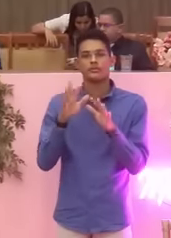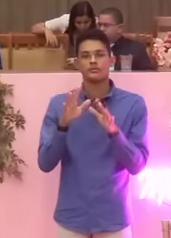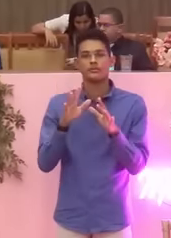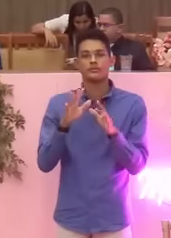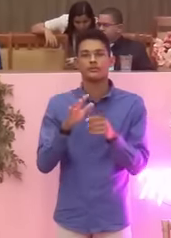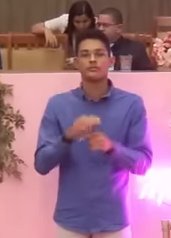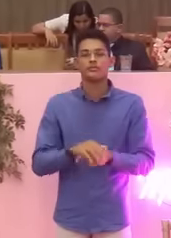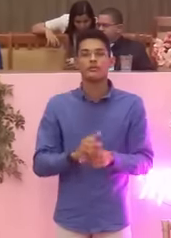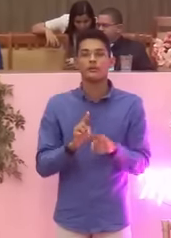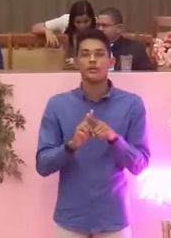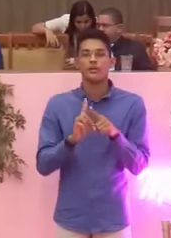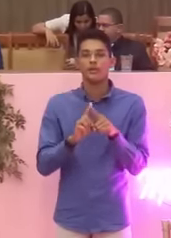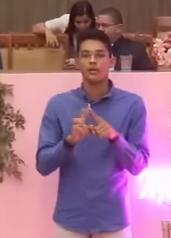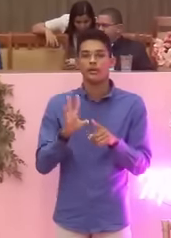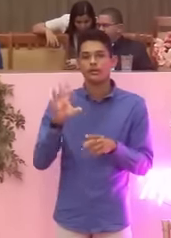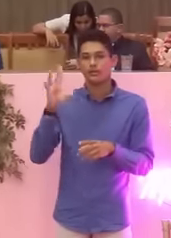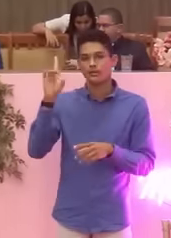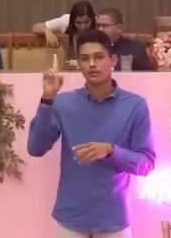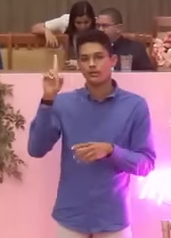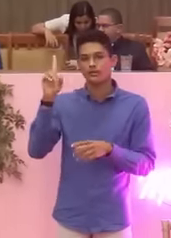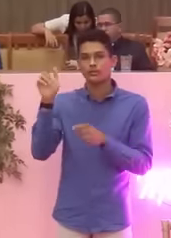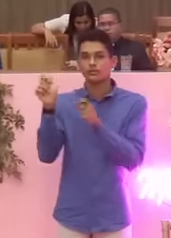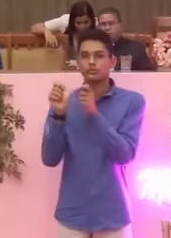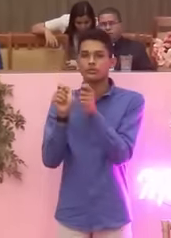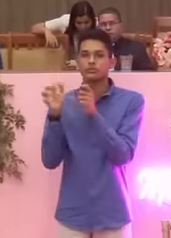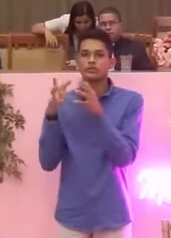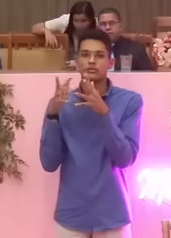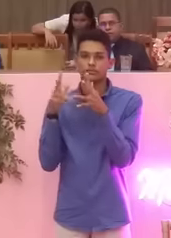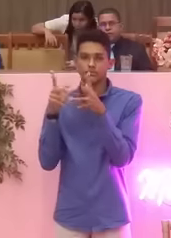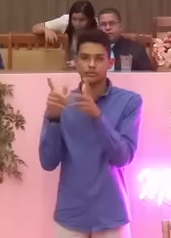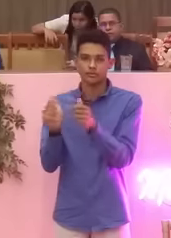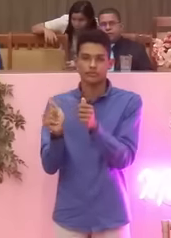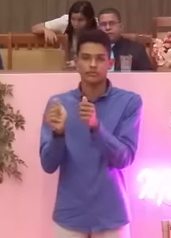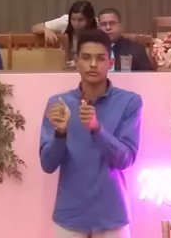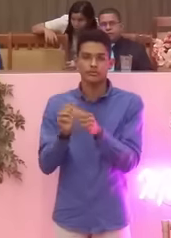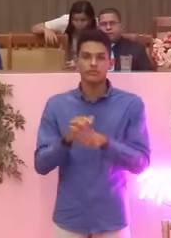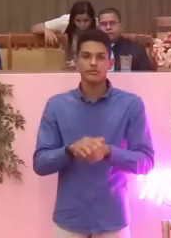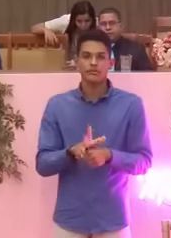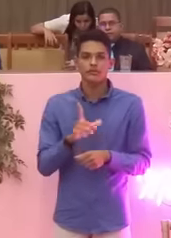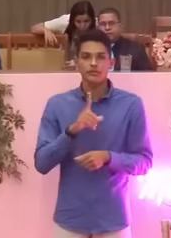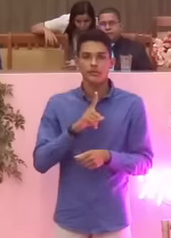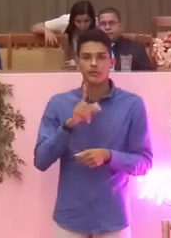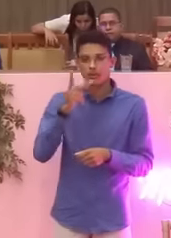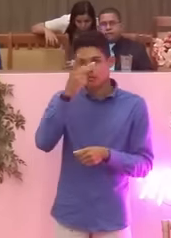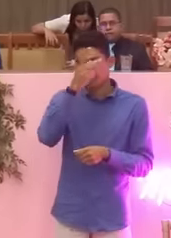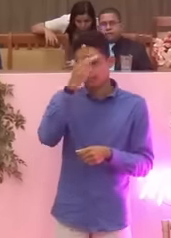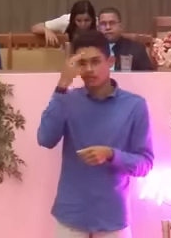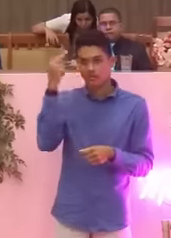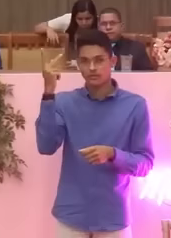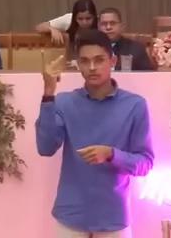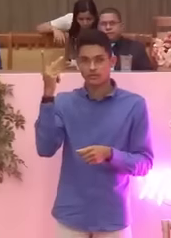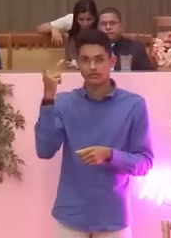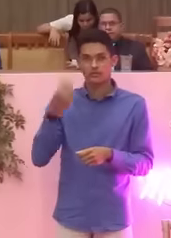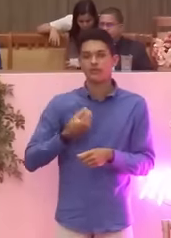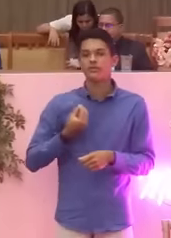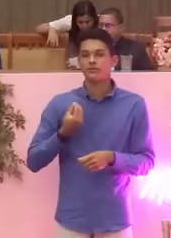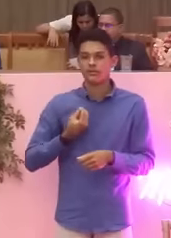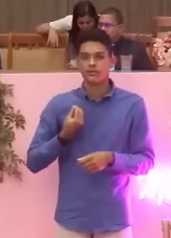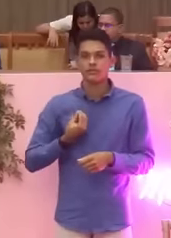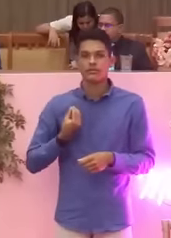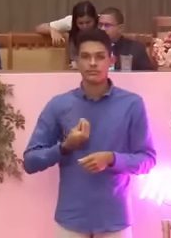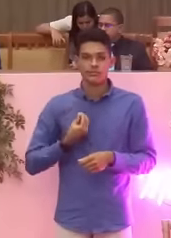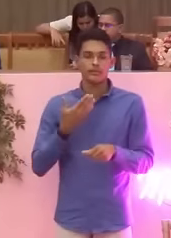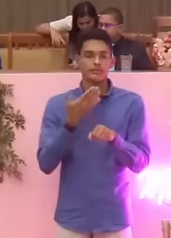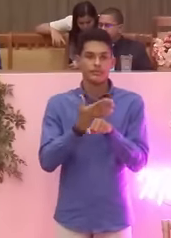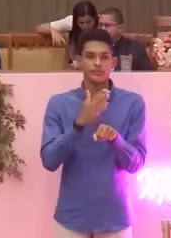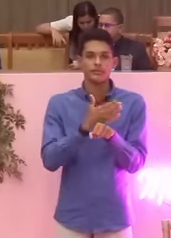autorizou o mal para sua vida tem pessoas que a vida dela é na maldição é porque Deus